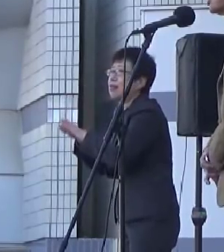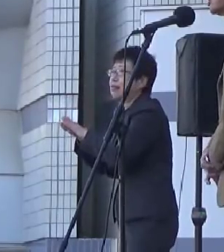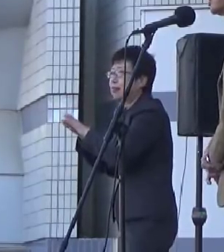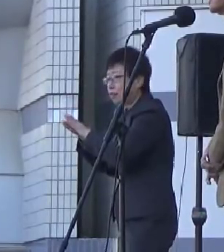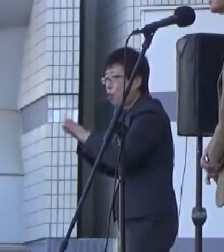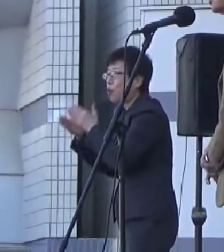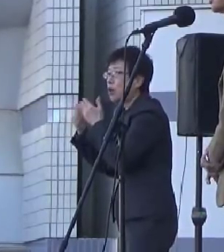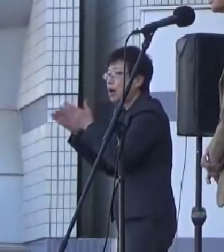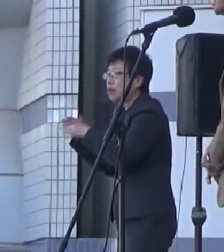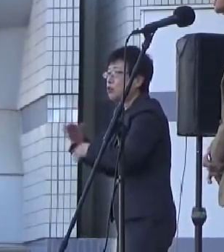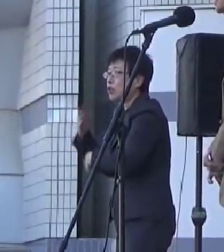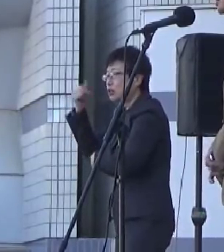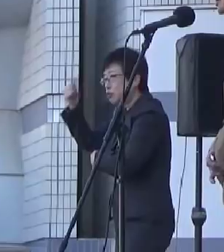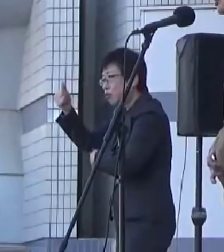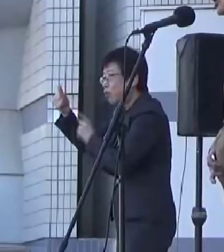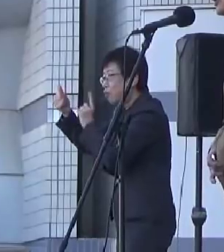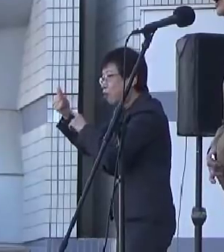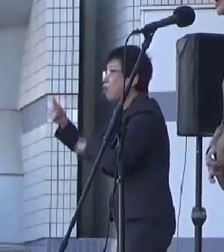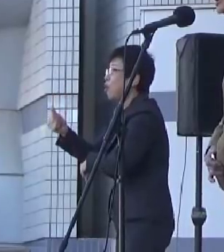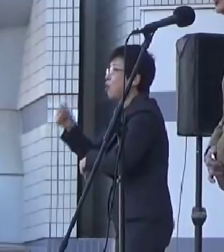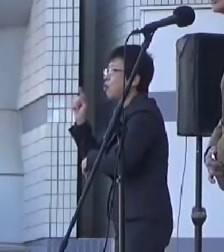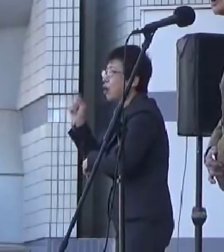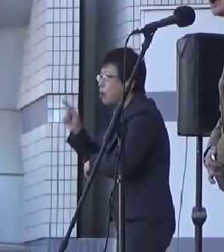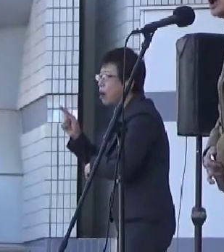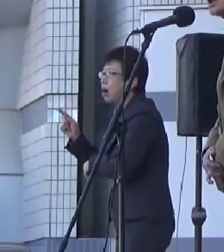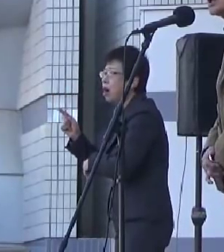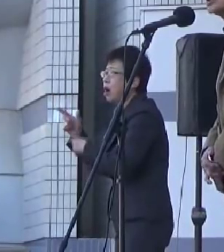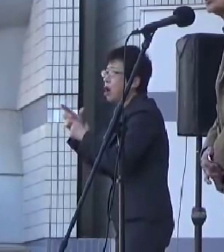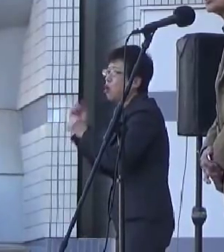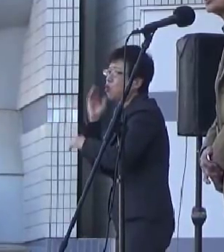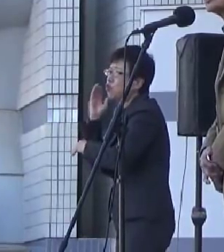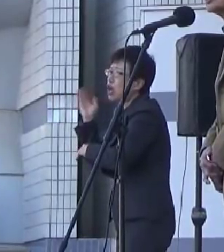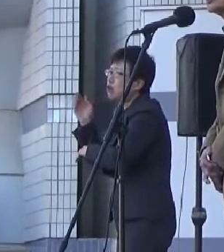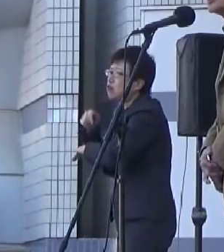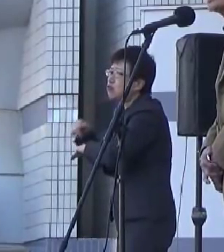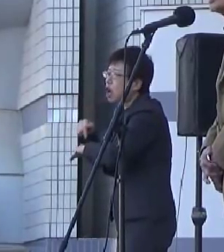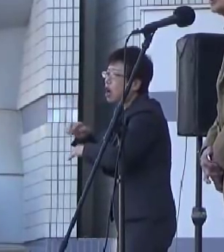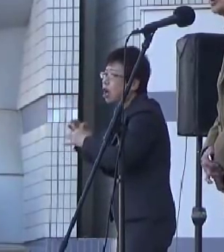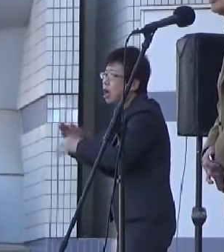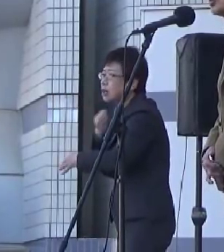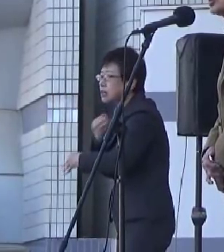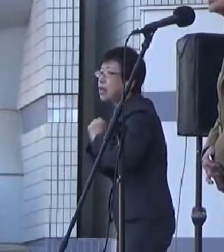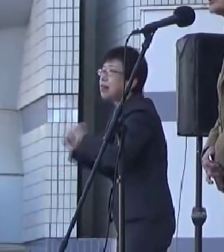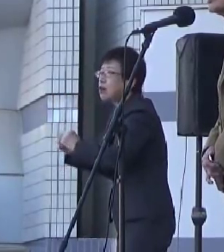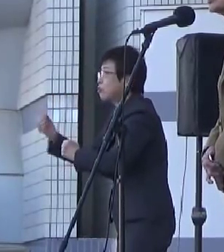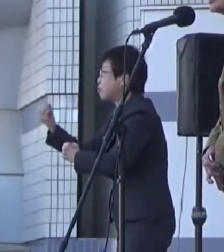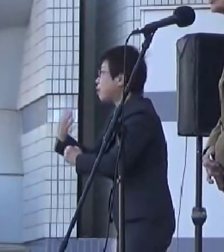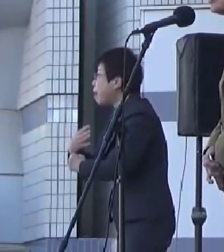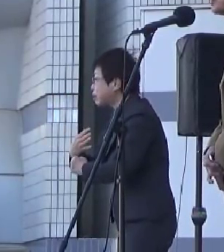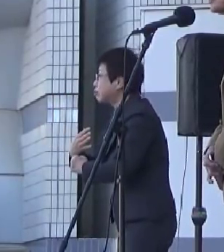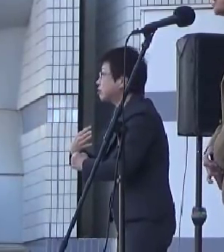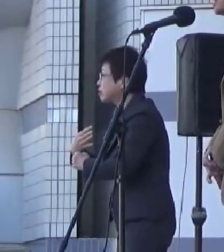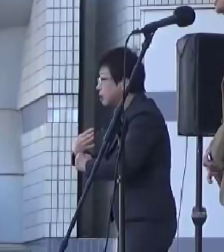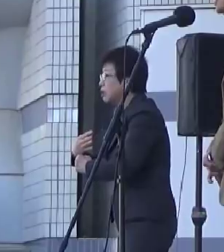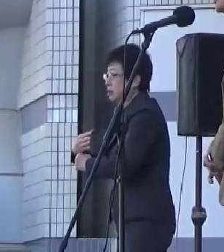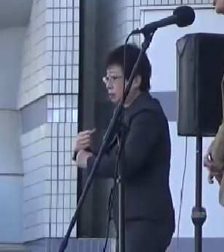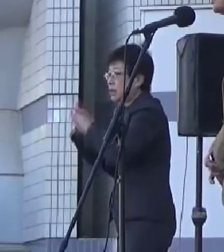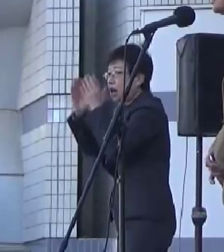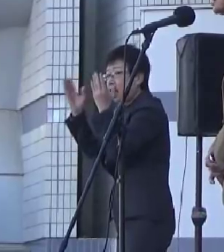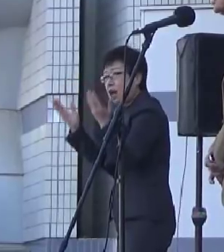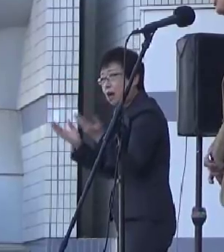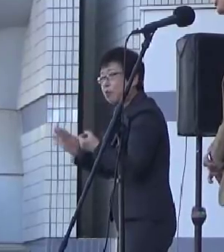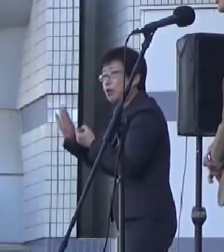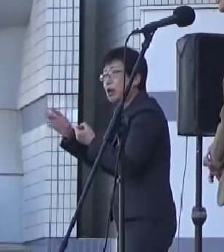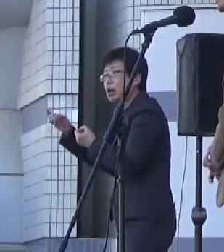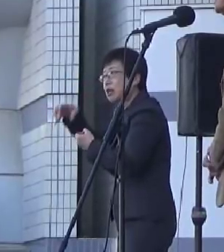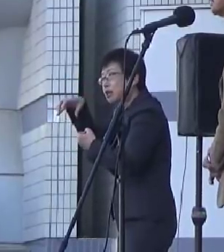発の社長でさえ、これは国策だからやってるっていうふうに言ってます。もう全部原発は論